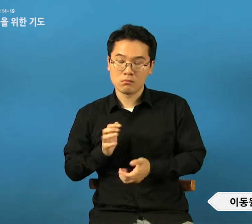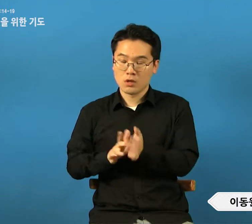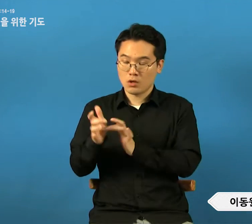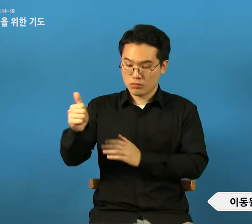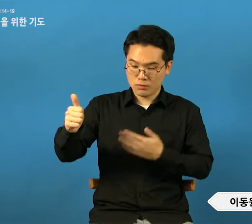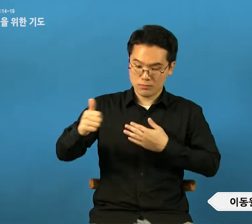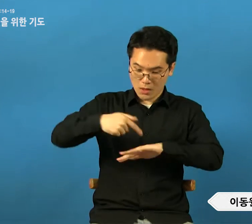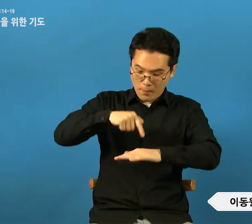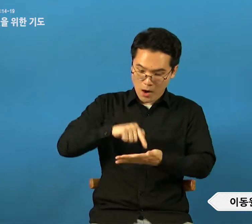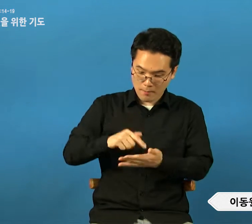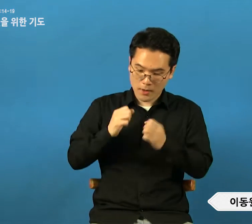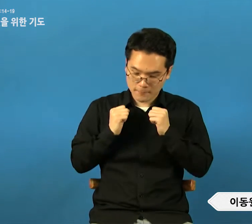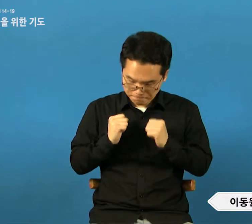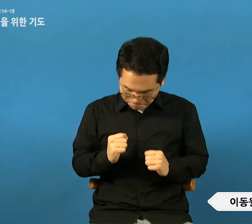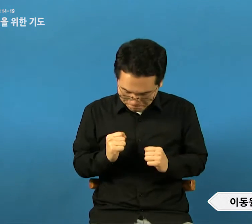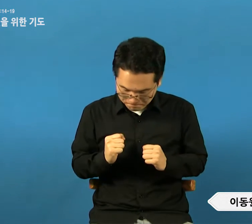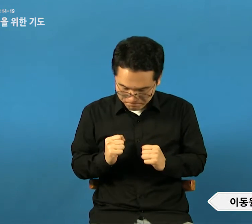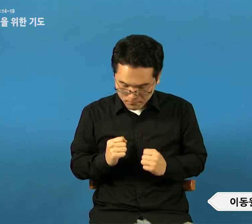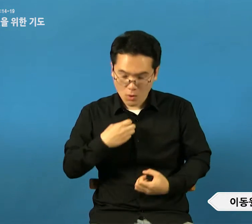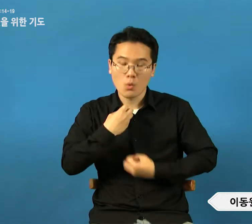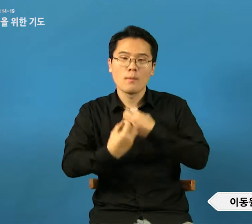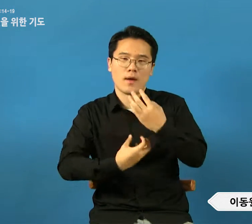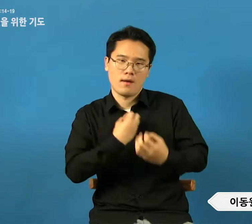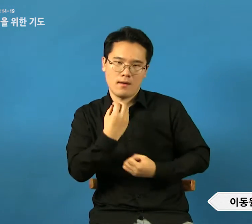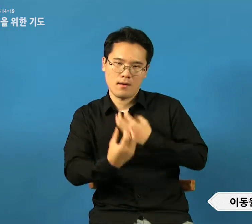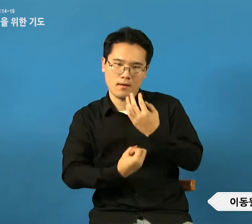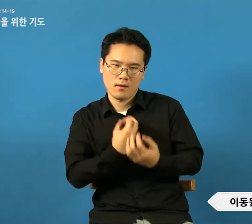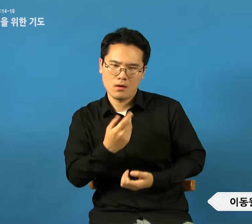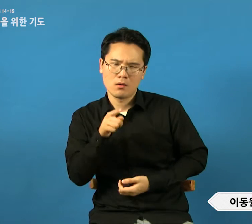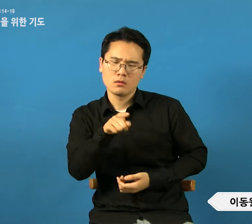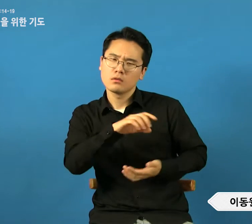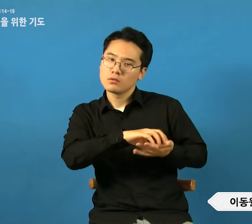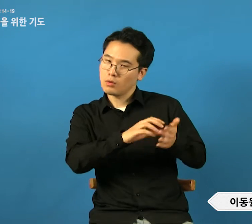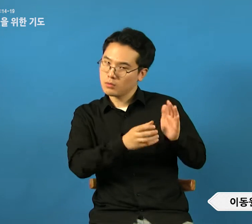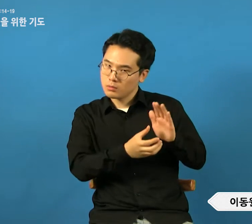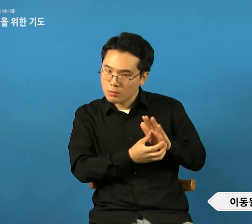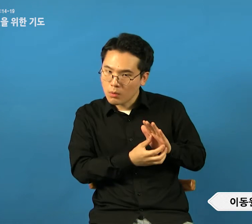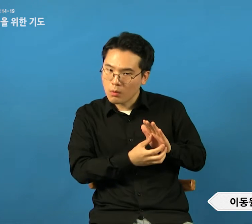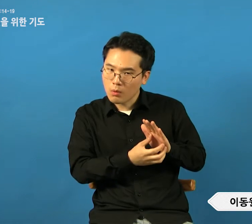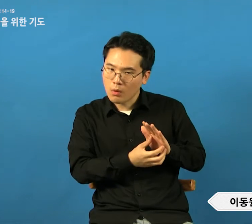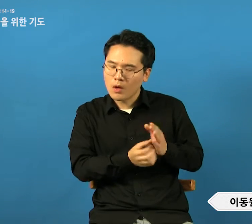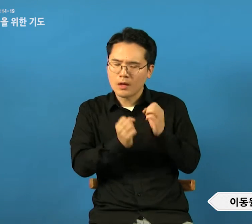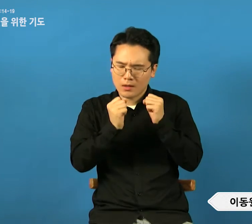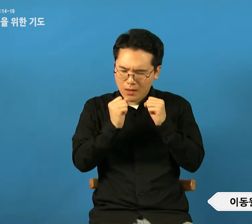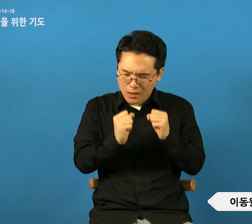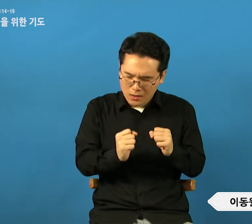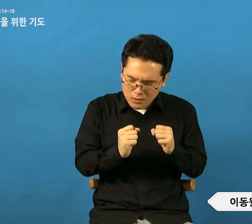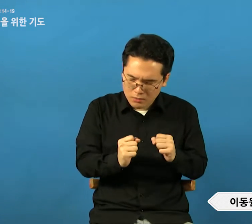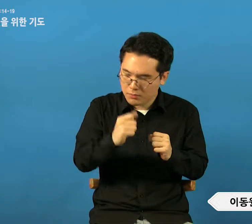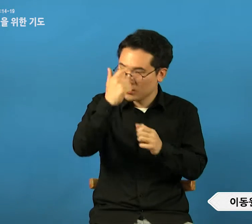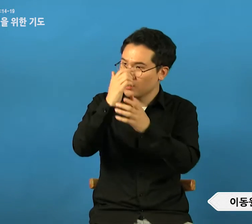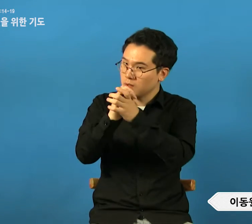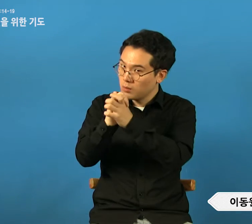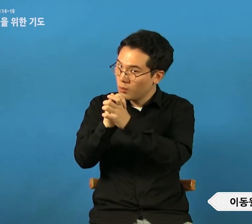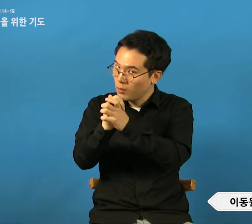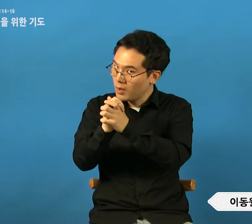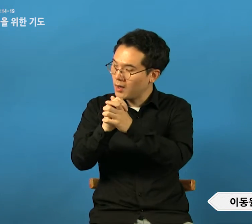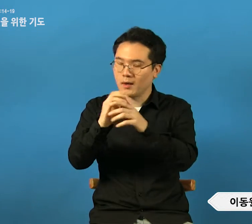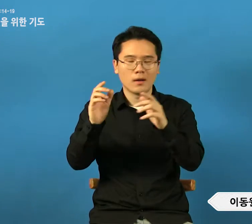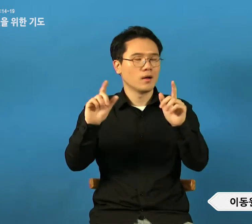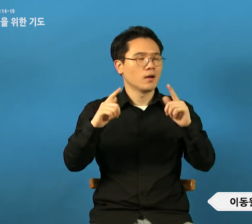우리가 보통 고백하는 그런 수준의 계시게 하옵시고라는 기도를 바울이 여기서 하고 있는 것은 아닙니다.